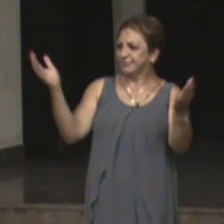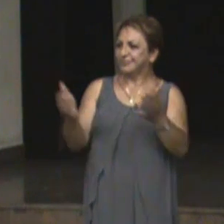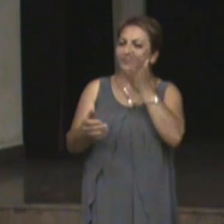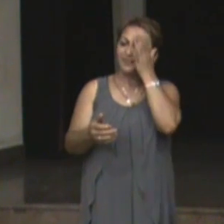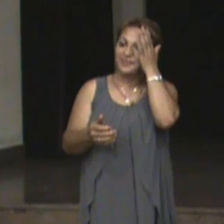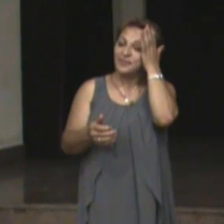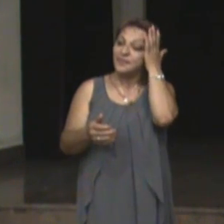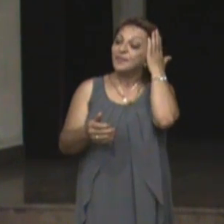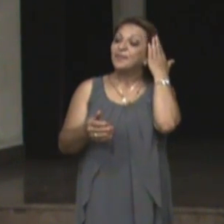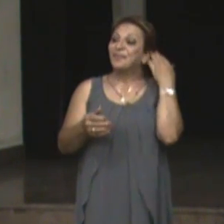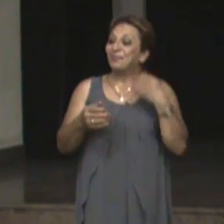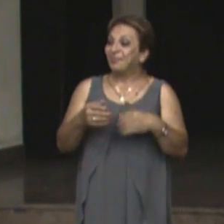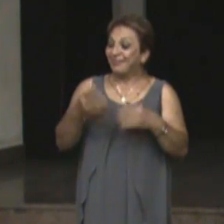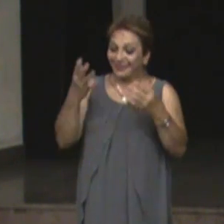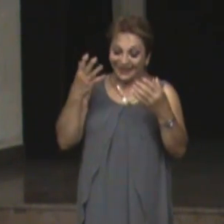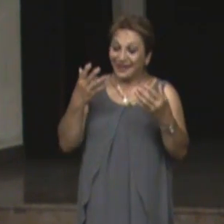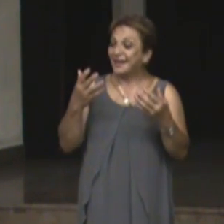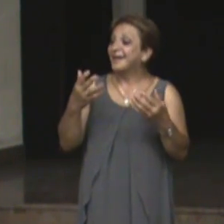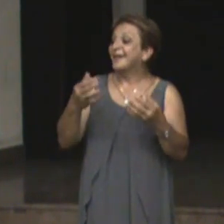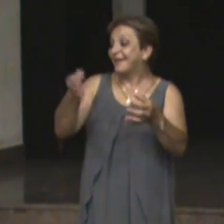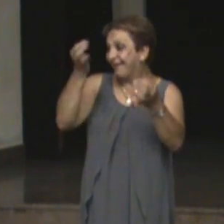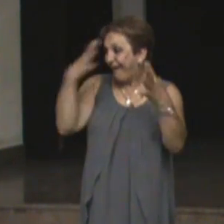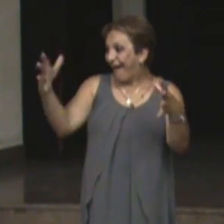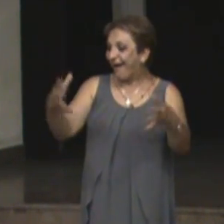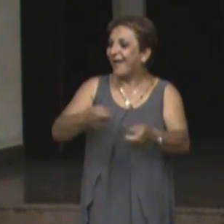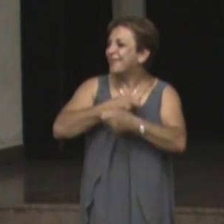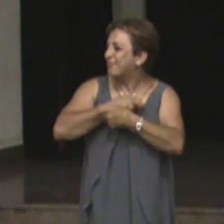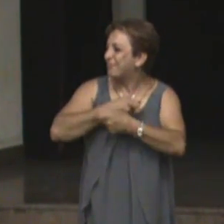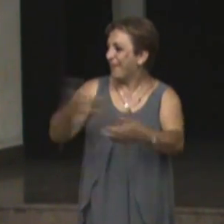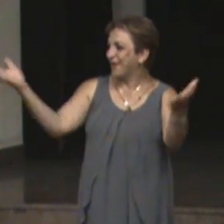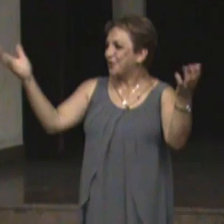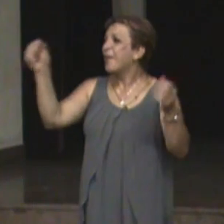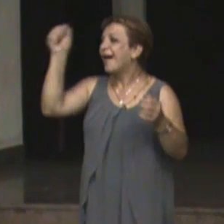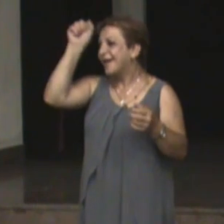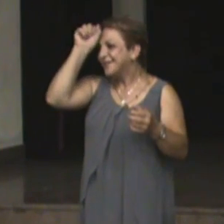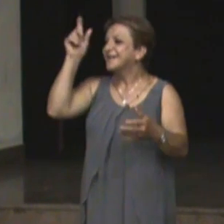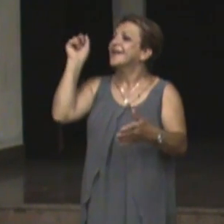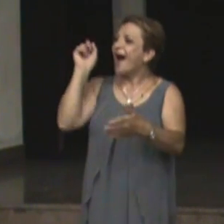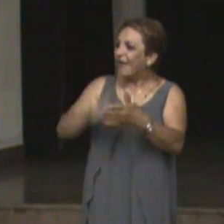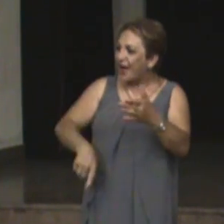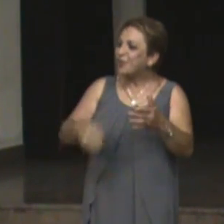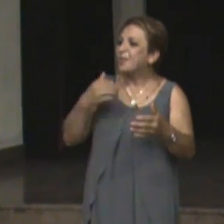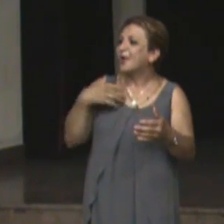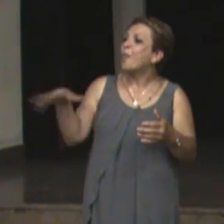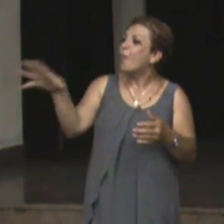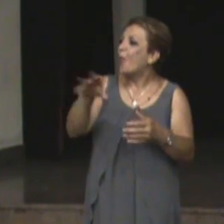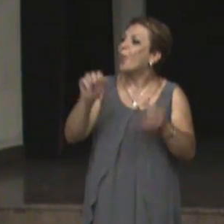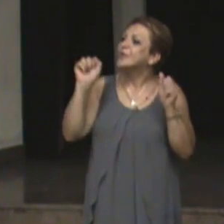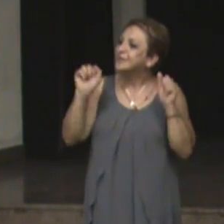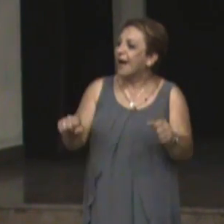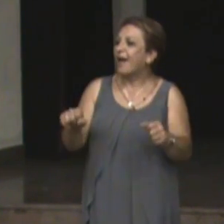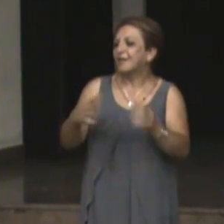Եվ բնականաբար առատորեն մաշվելով Աստված նաև ակնկալում է, որ մենք կարողանանք պտուղ տալ։